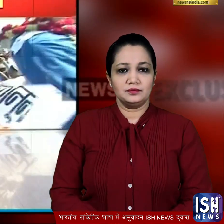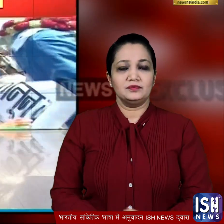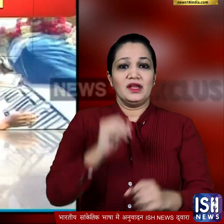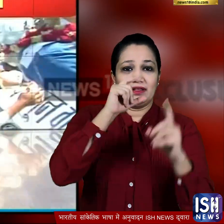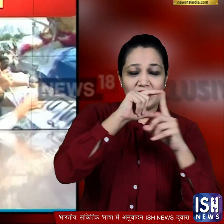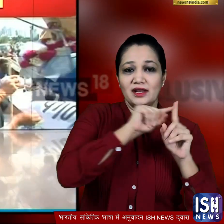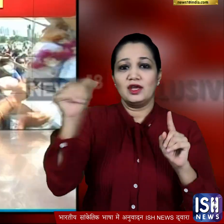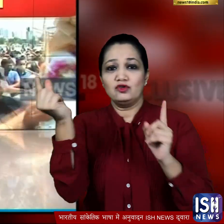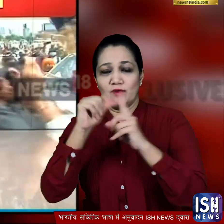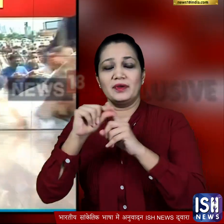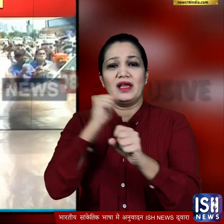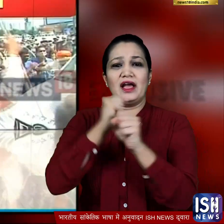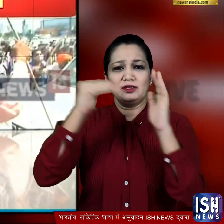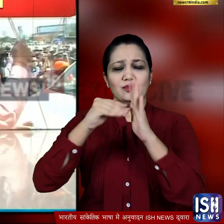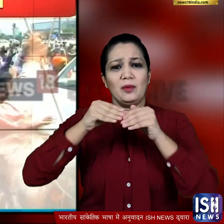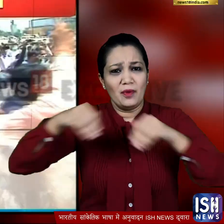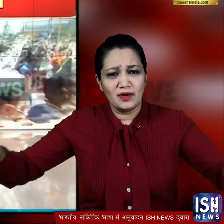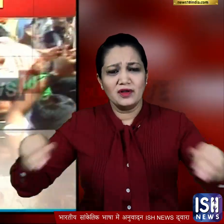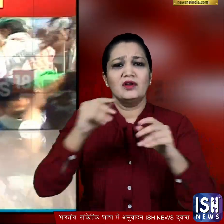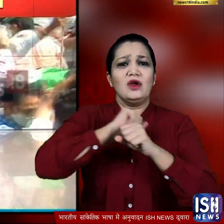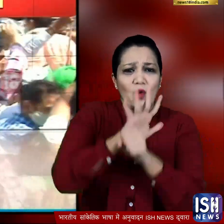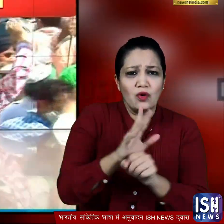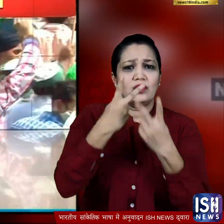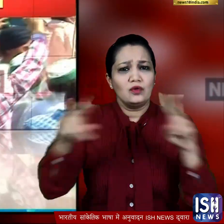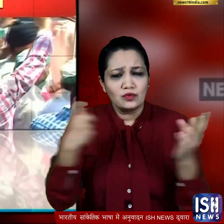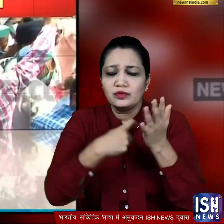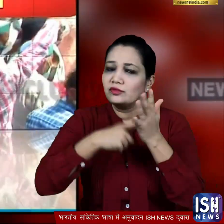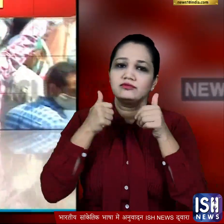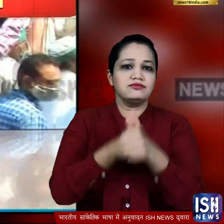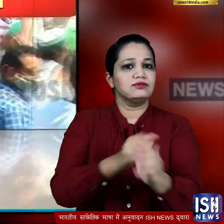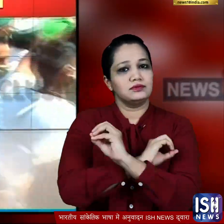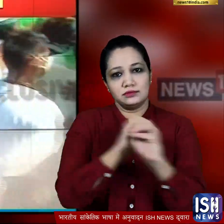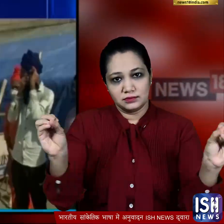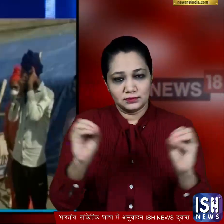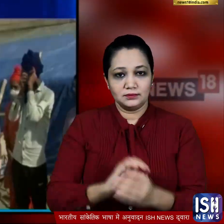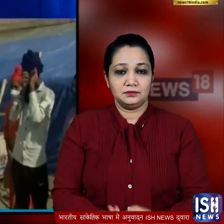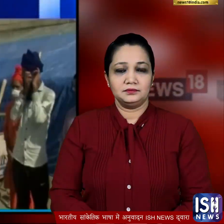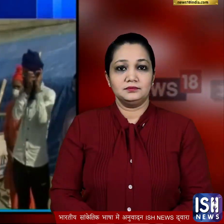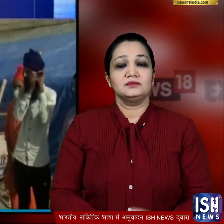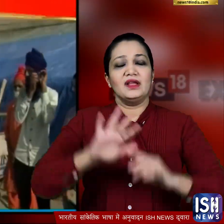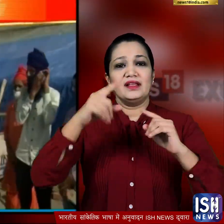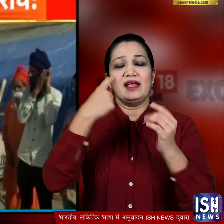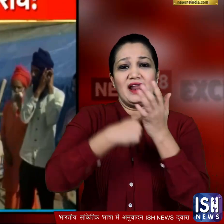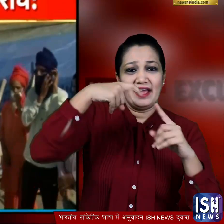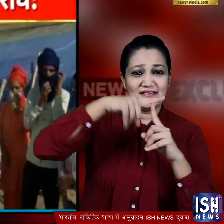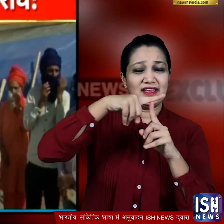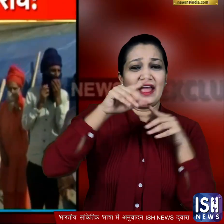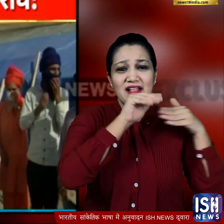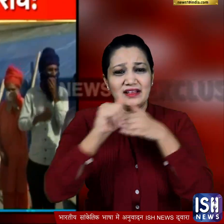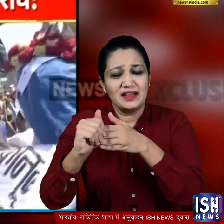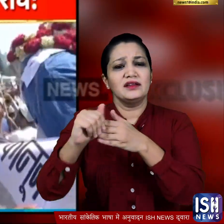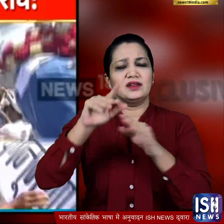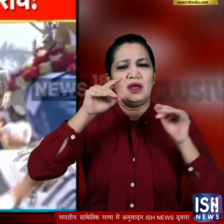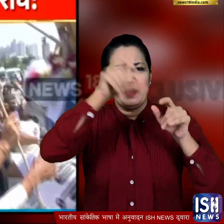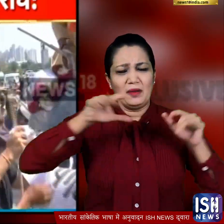के गाजीपुर बॉर्डर पर किसान संगठनों के प्रदर्शन में तो कोरोना नियमों की जरा भी परवाह नहीं की गई और राकेश टिकैत की अगुवाई